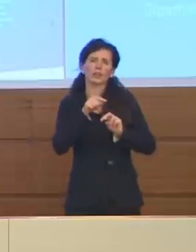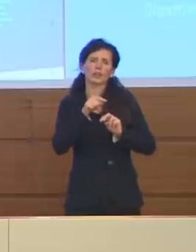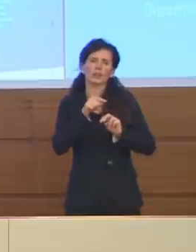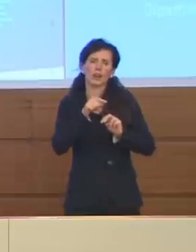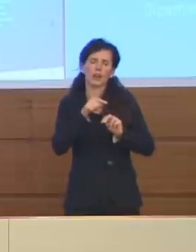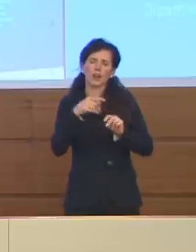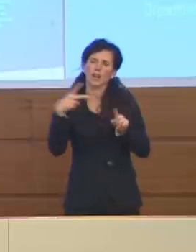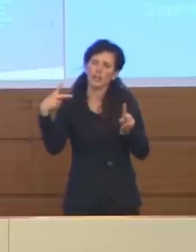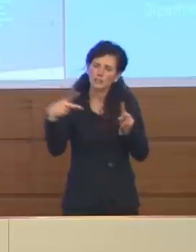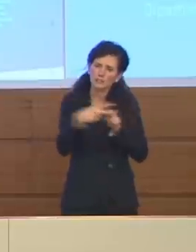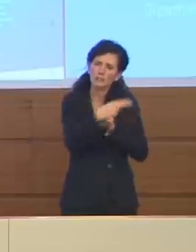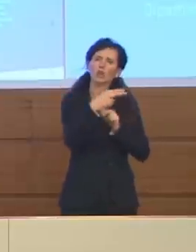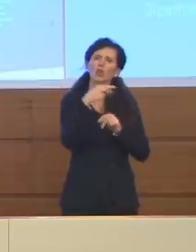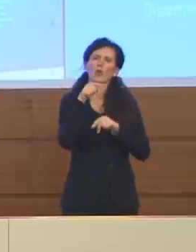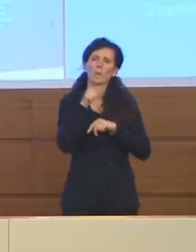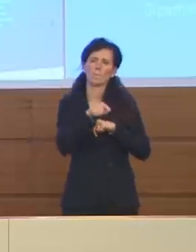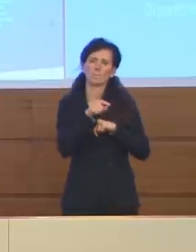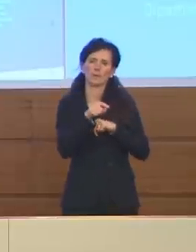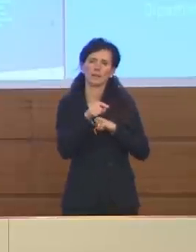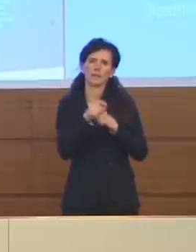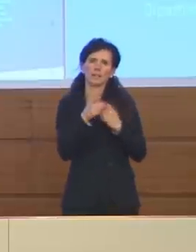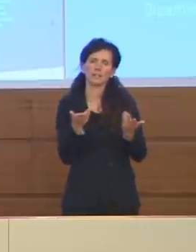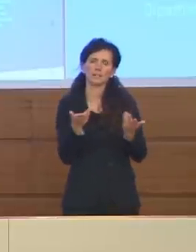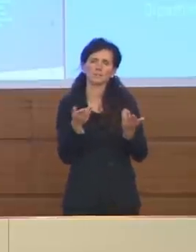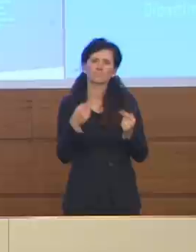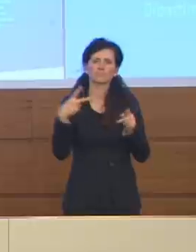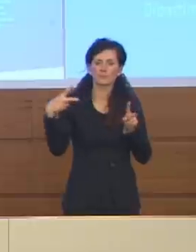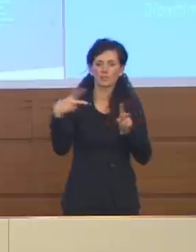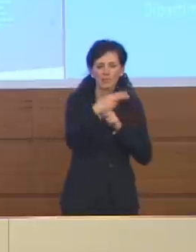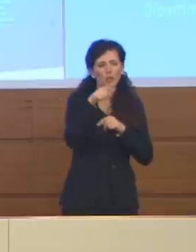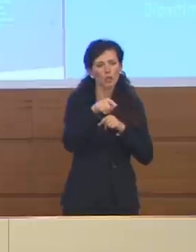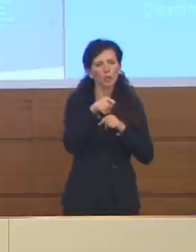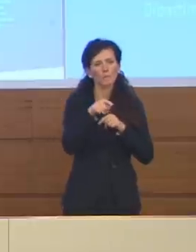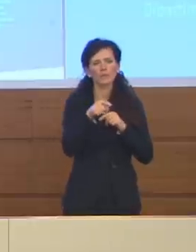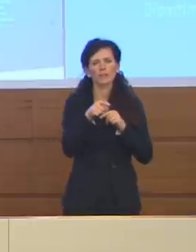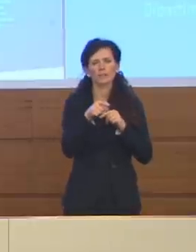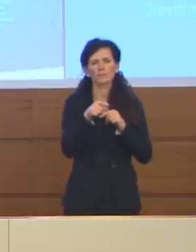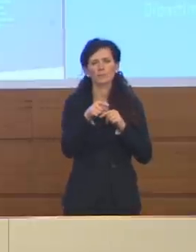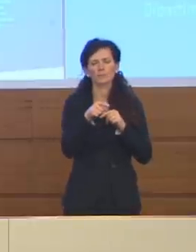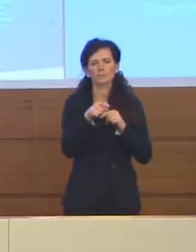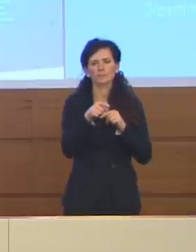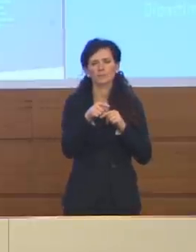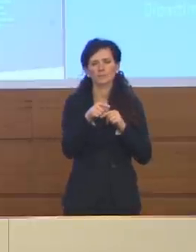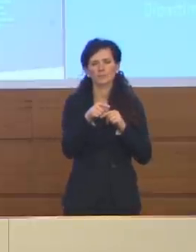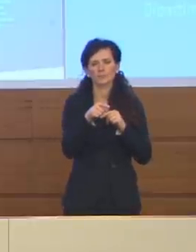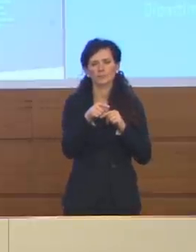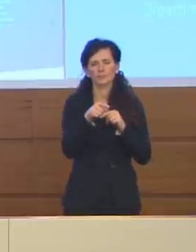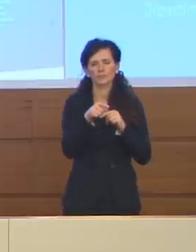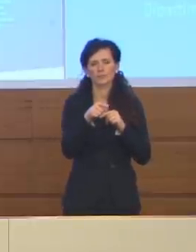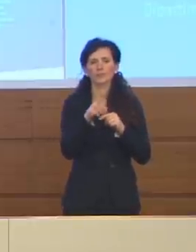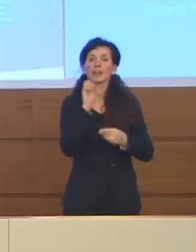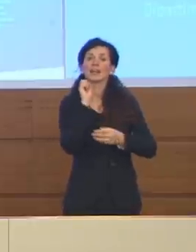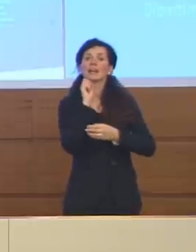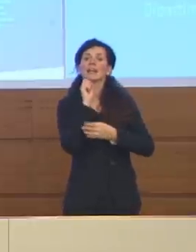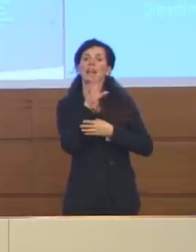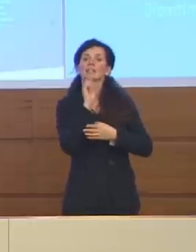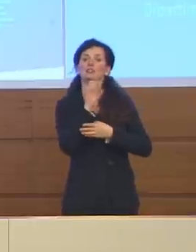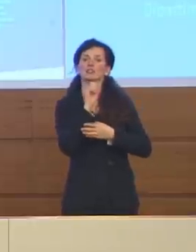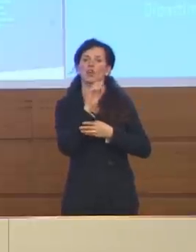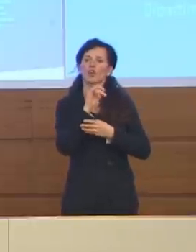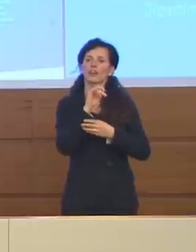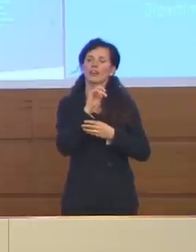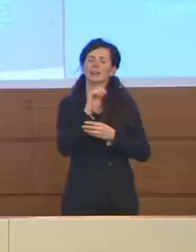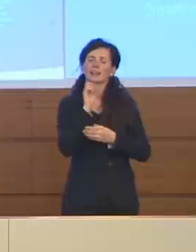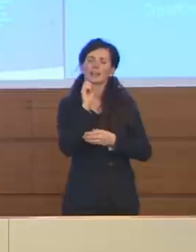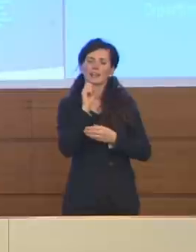delle di quelle che chiamiamo le lezioni di didattica frontale è stata